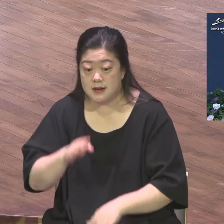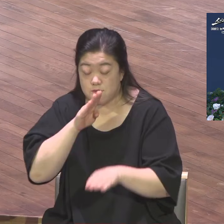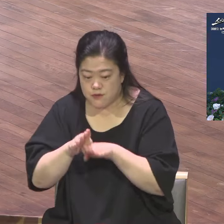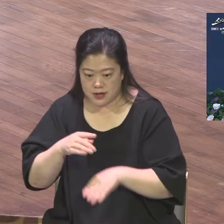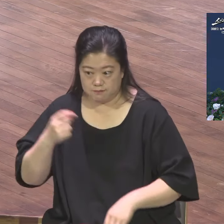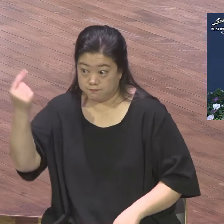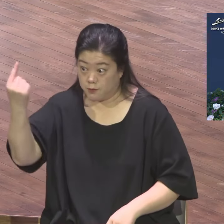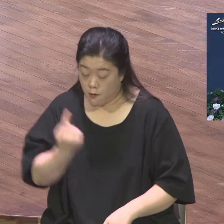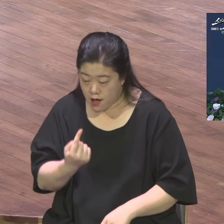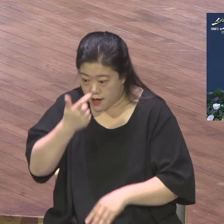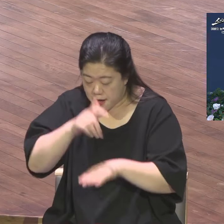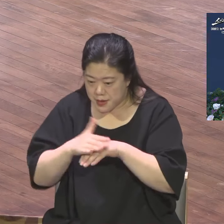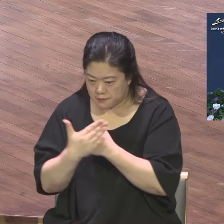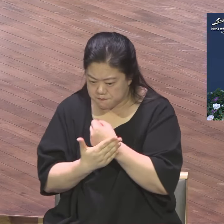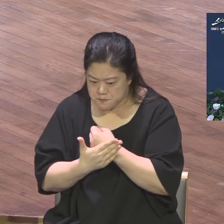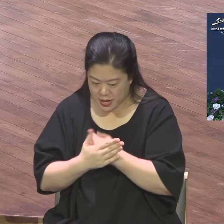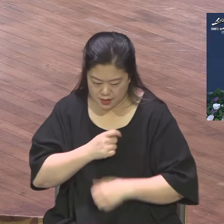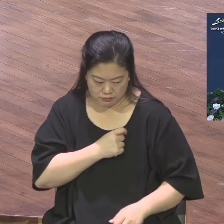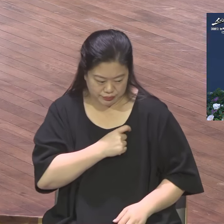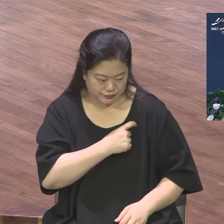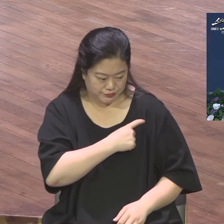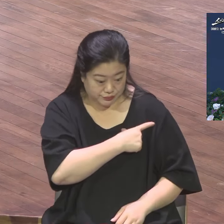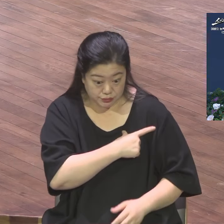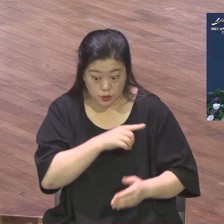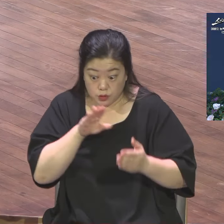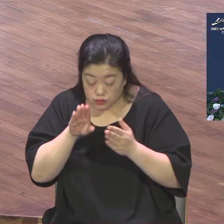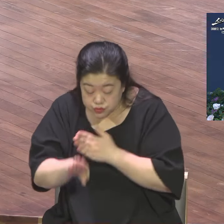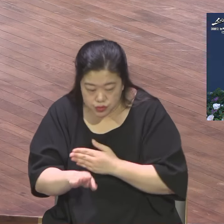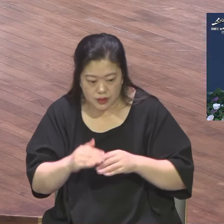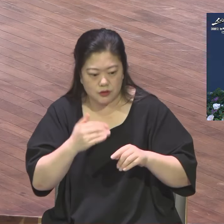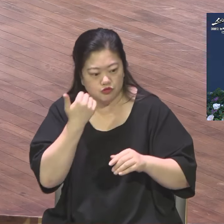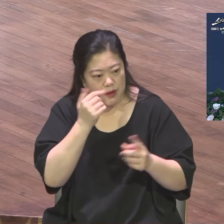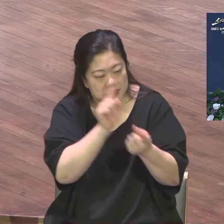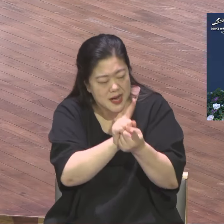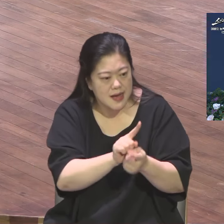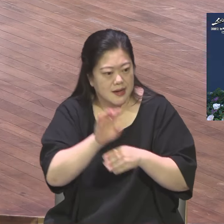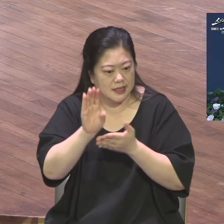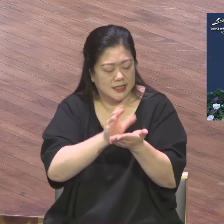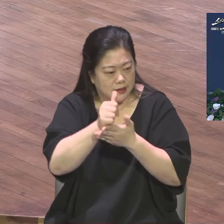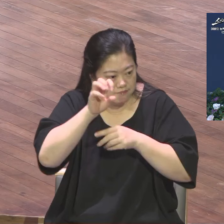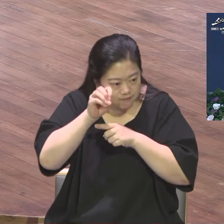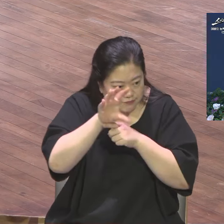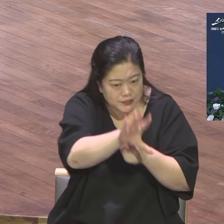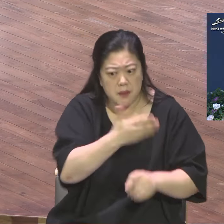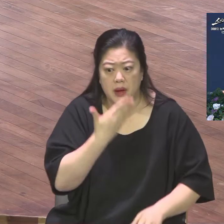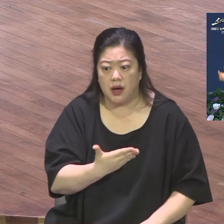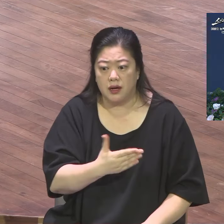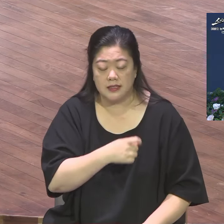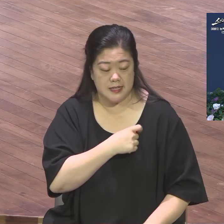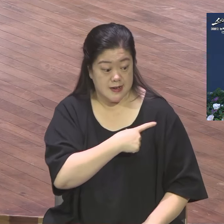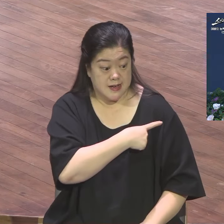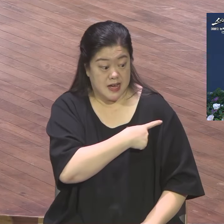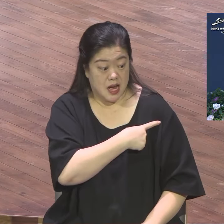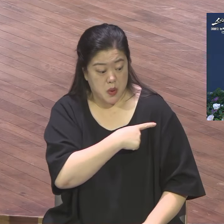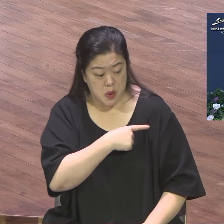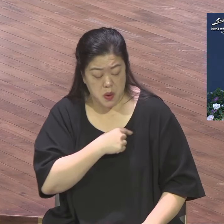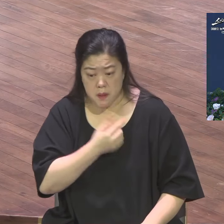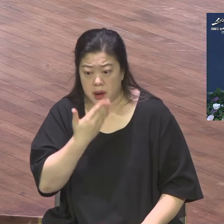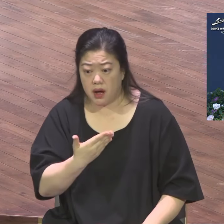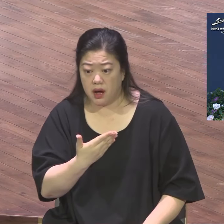사람 해답을 줘라. 치유해 줘라. 그렇게 말씀하시는데 나가서 도리어 영향을